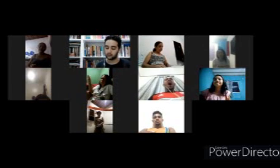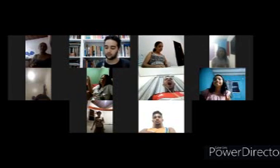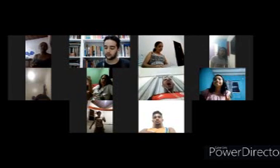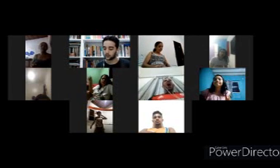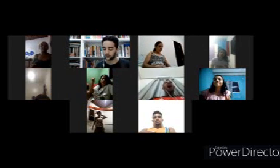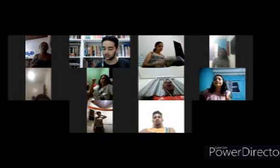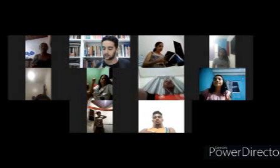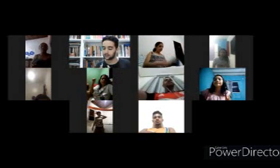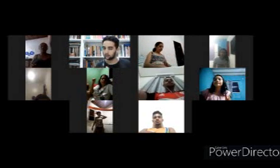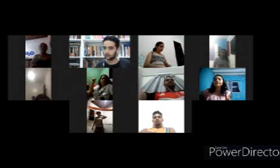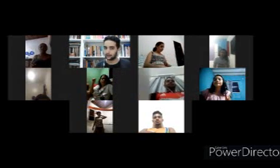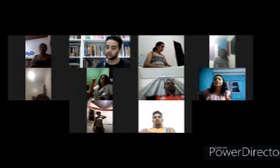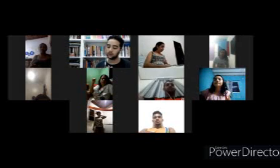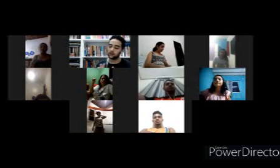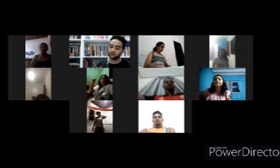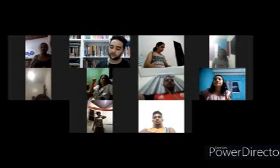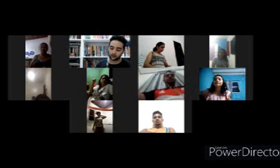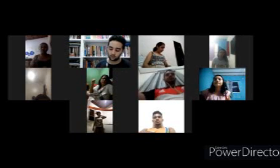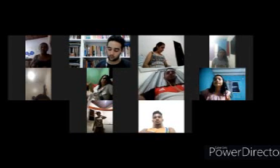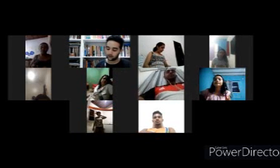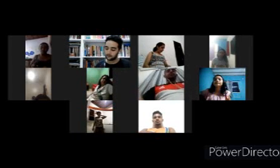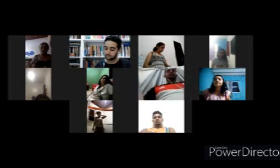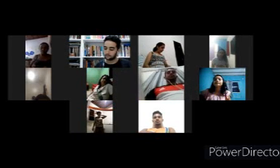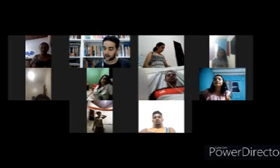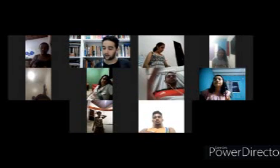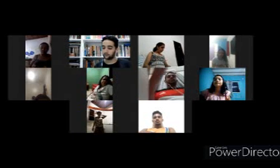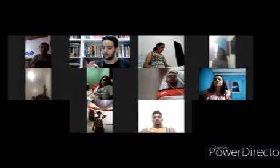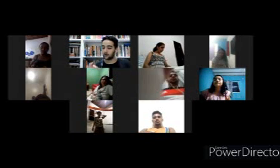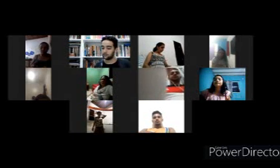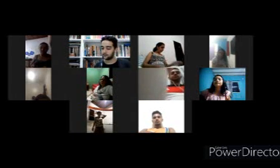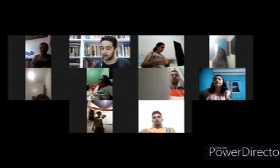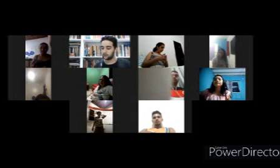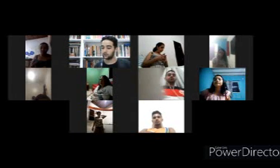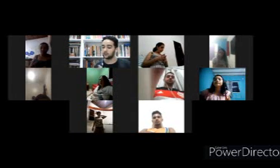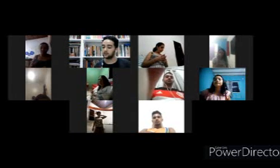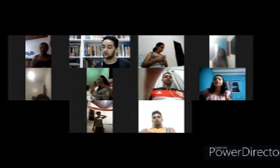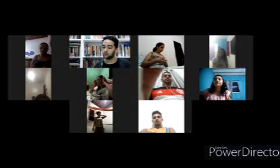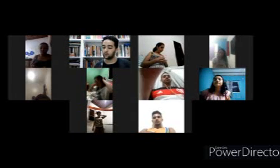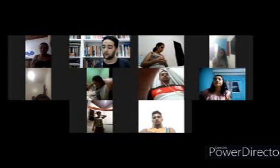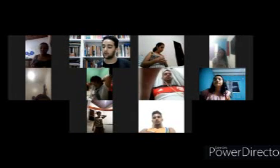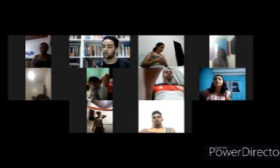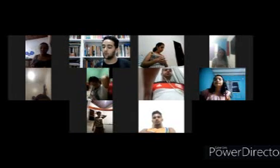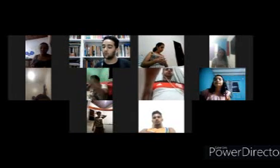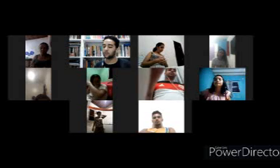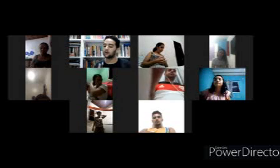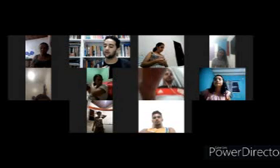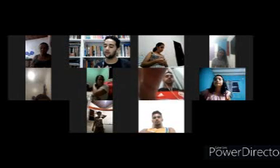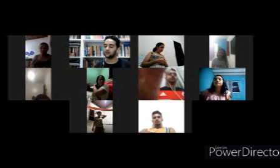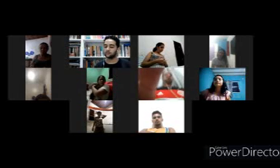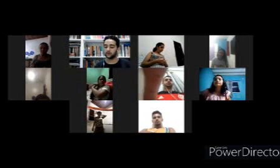preconceito, tristeza, saudade, vergonha, bravo, amizade, ciúme, culpa,